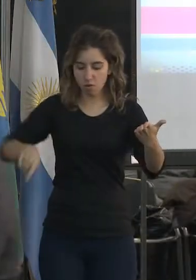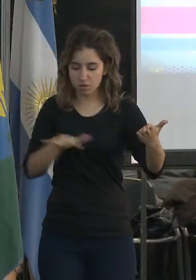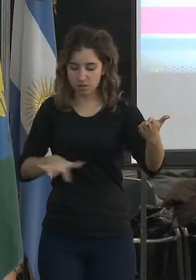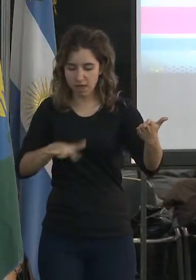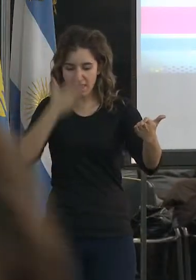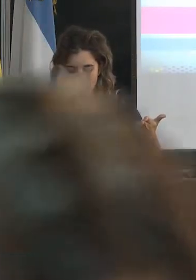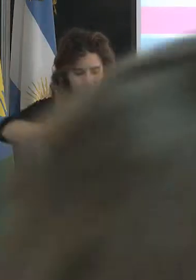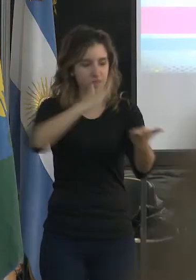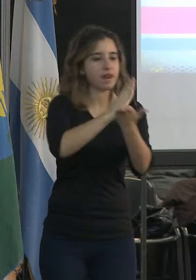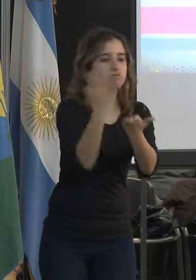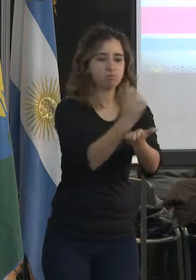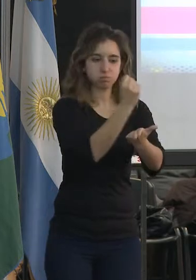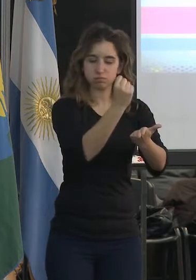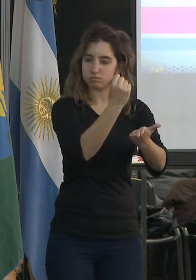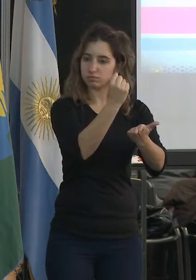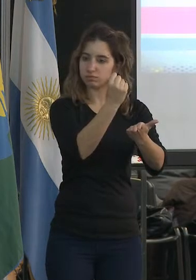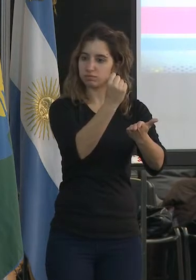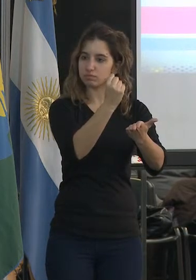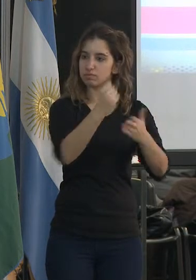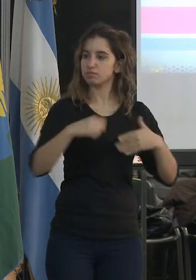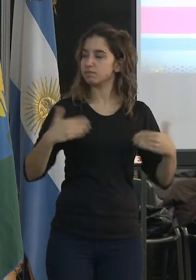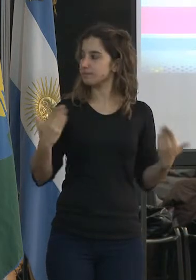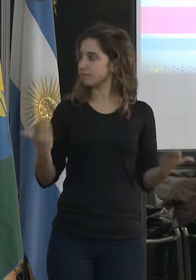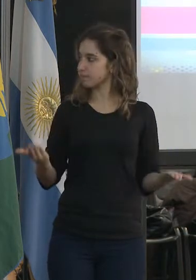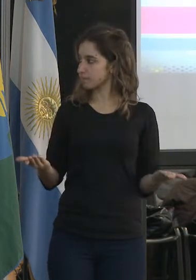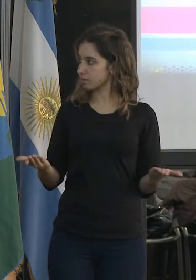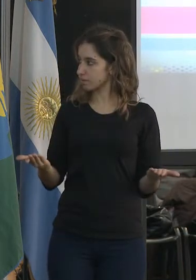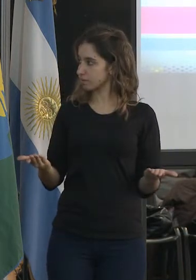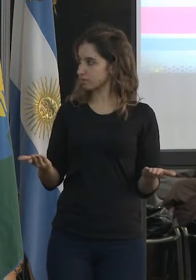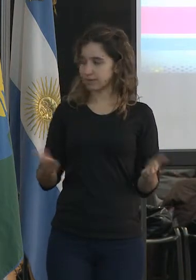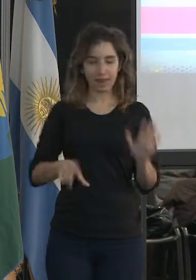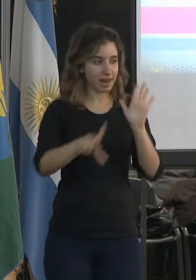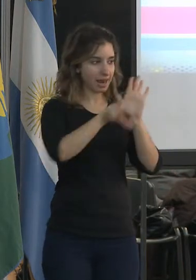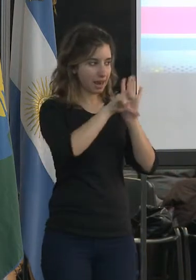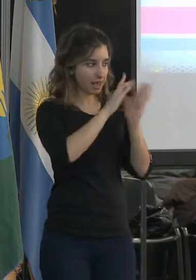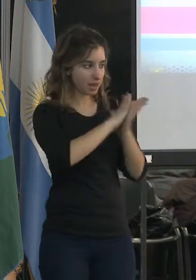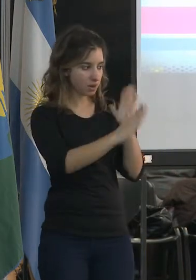sin duda que cuando analizamos la ley de medios, esta nueva ley,